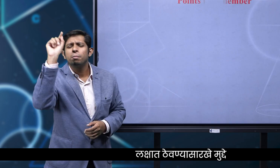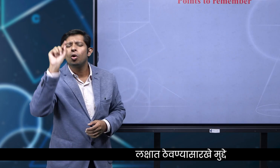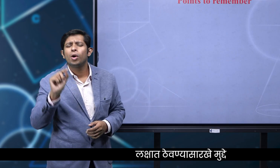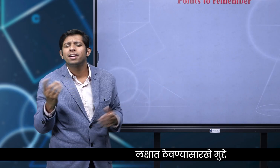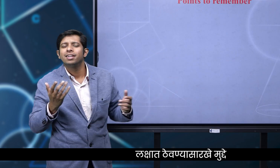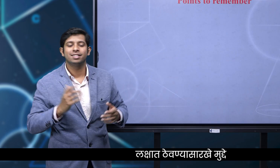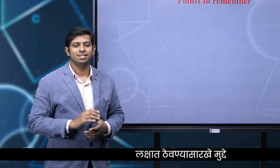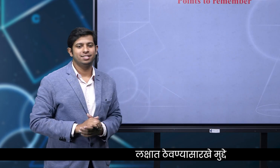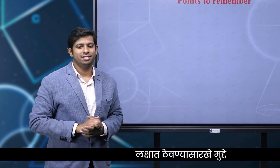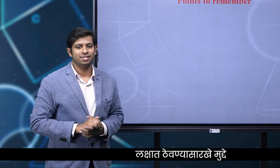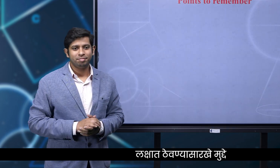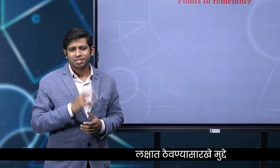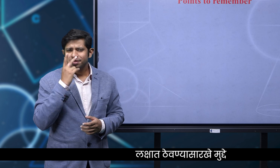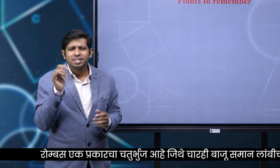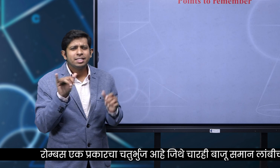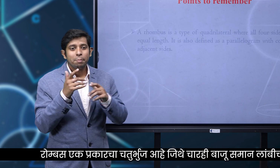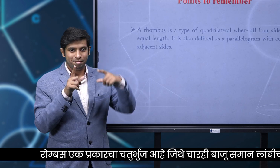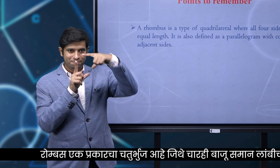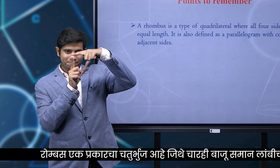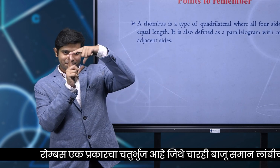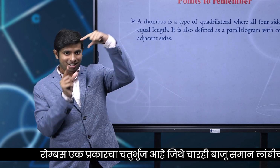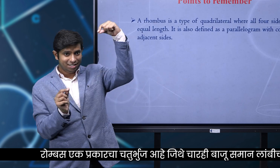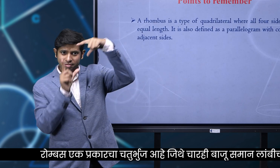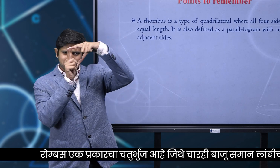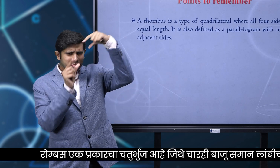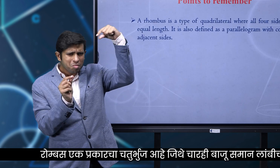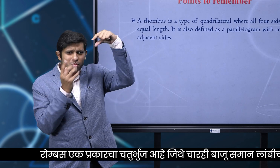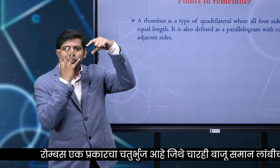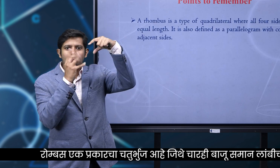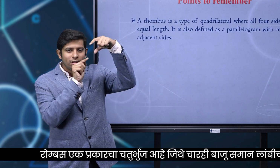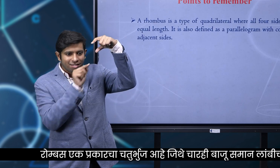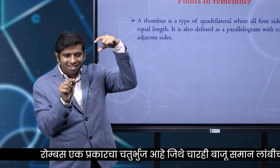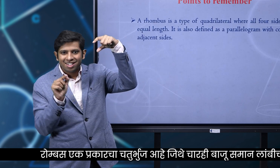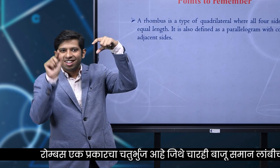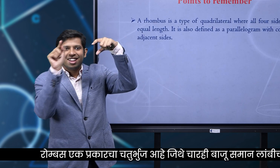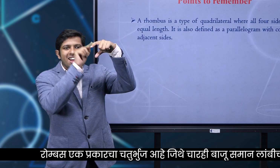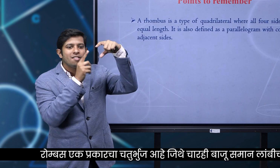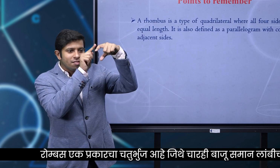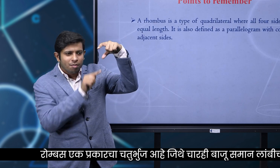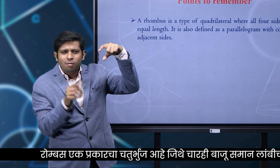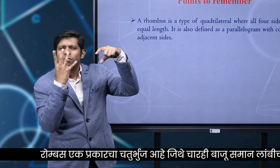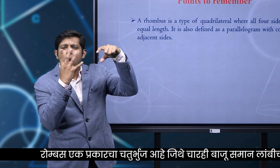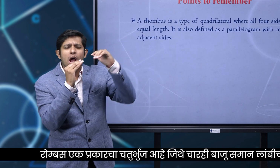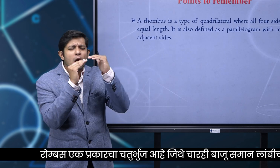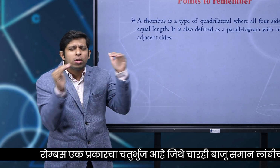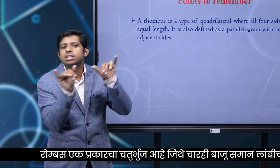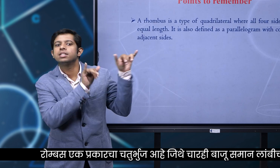लक्षात ठेवण्यासारखे मुद्दे. रोम्बस एक प्रकारचा चतुर्भुज आहे जिथे चारही बाजू समान लांबीच्या असतात.